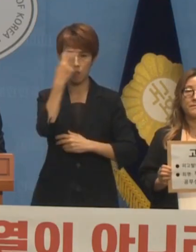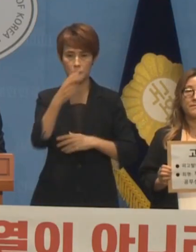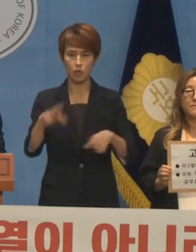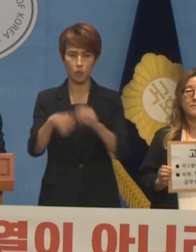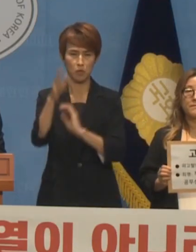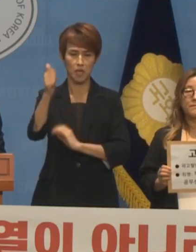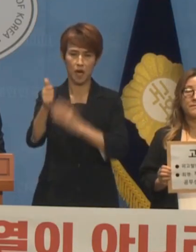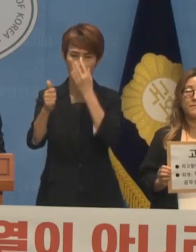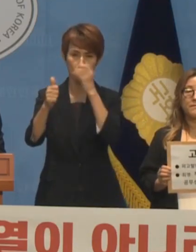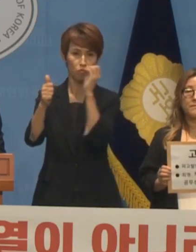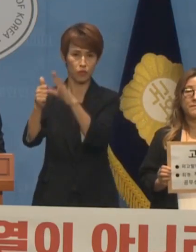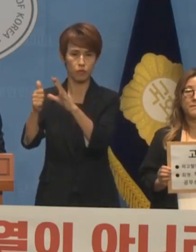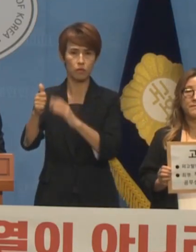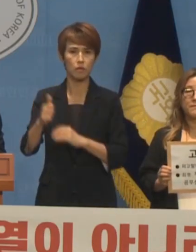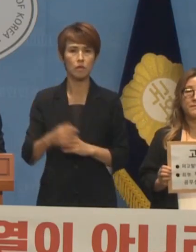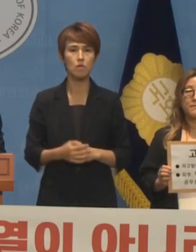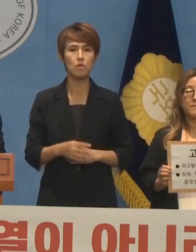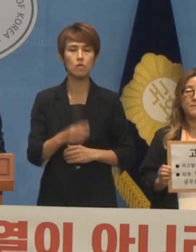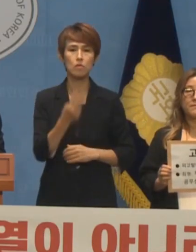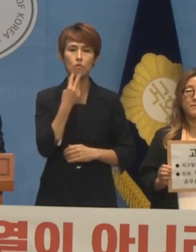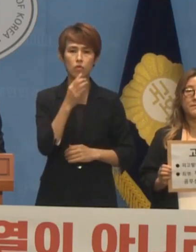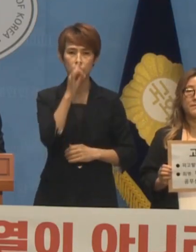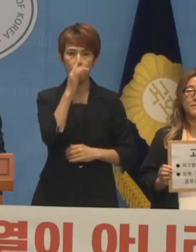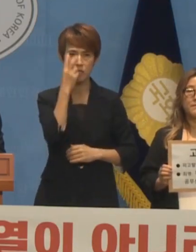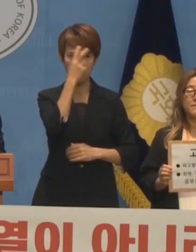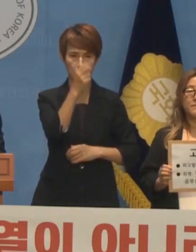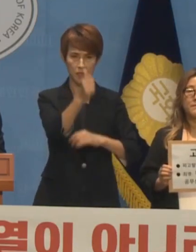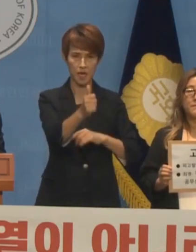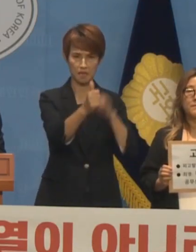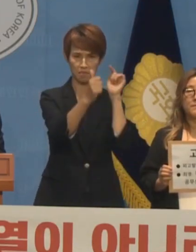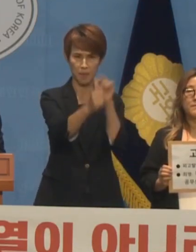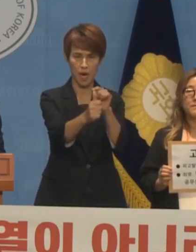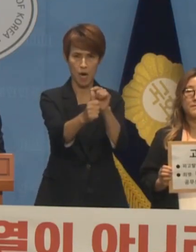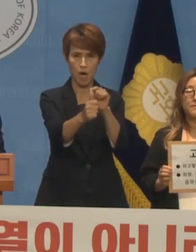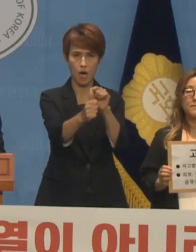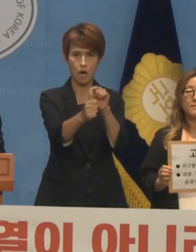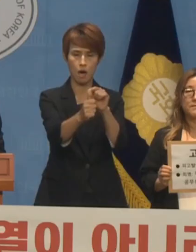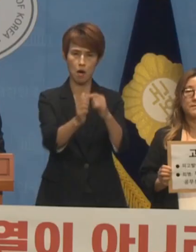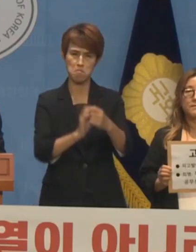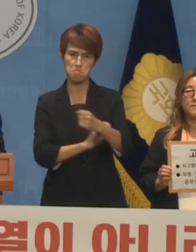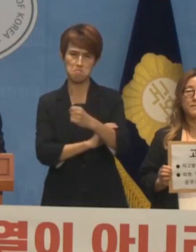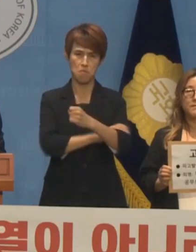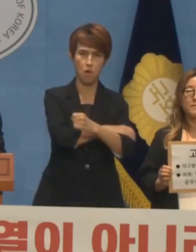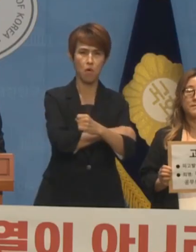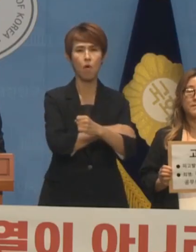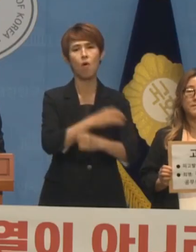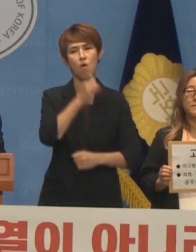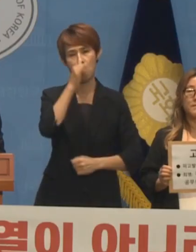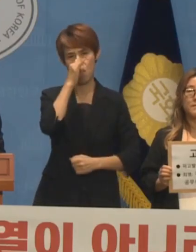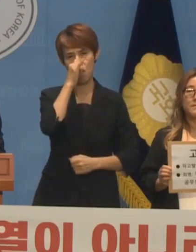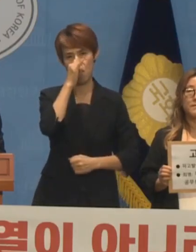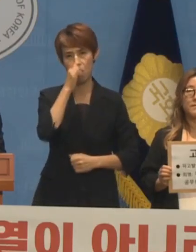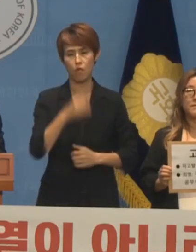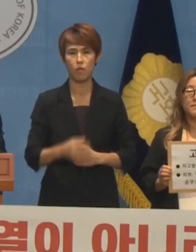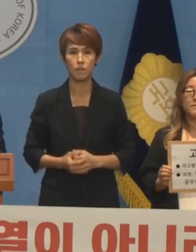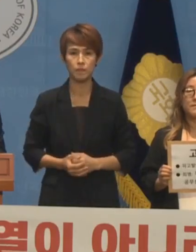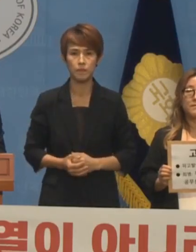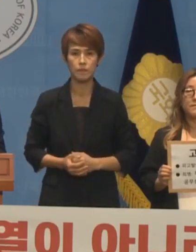대통령실이 서울중앙지검장에게 직접 지시를 하는 등 부당한 영향력을 부하 공무원들에게